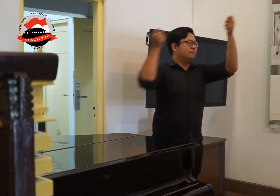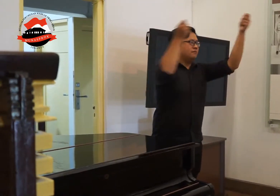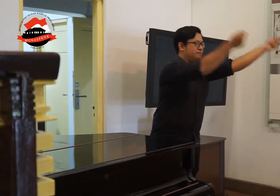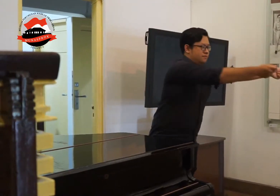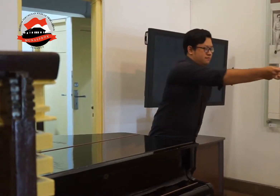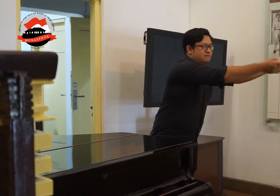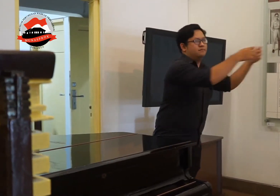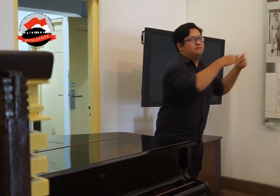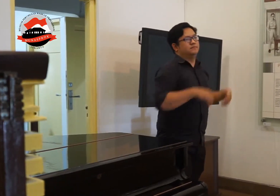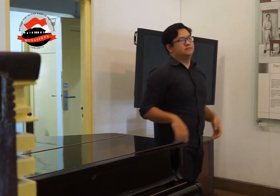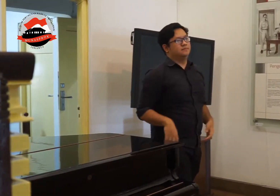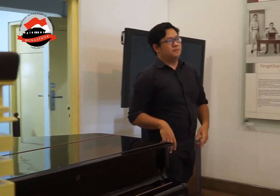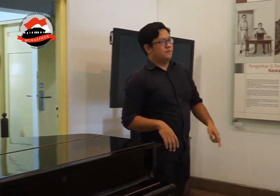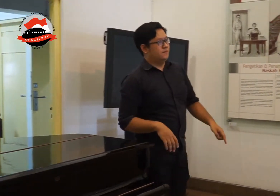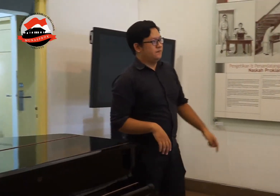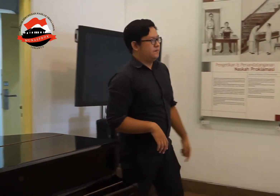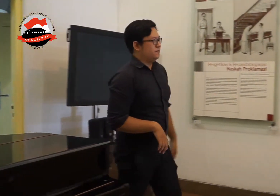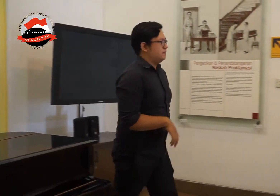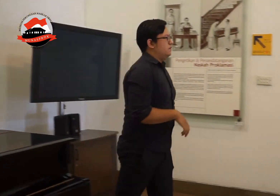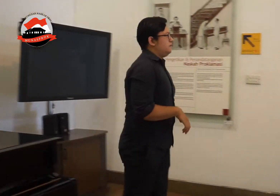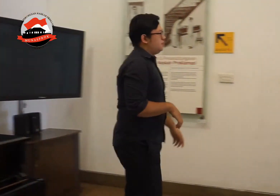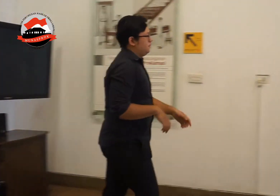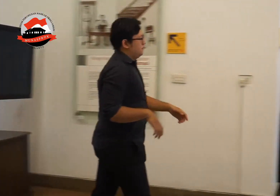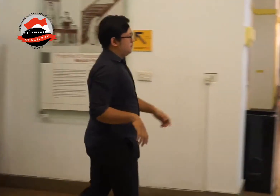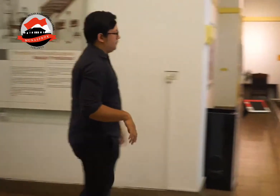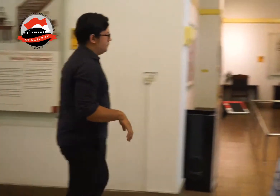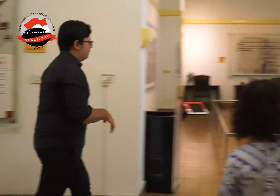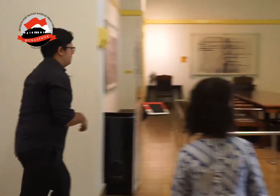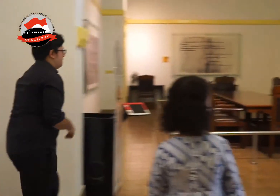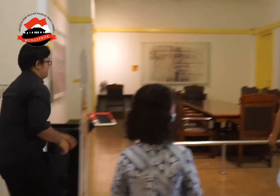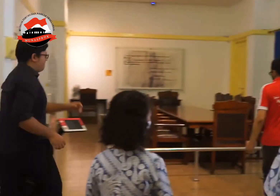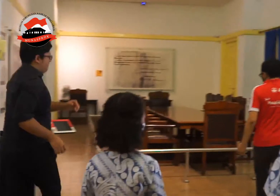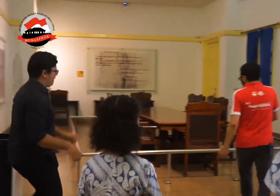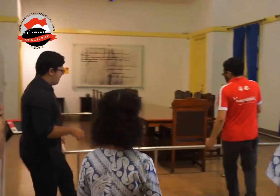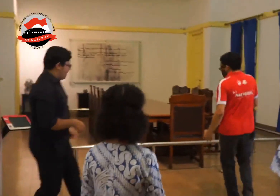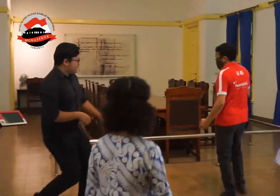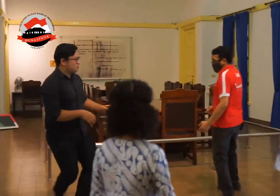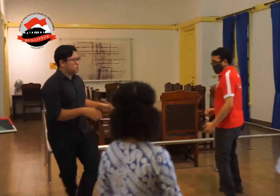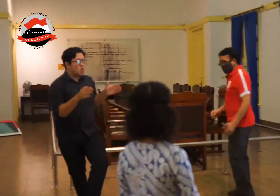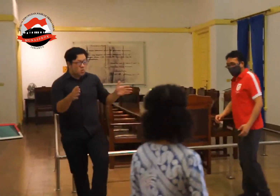Satu pembahasan terakhir di ruang besar ini adalah